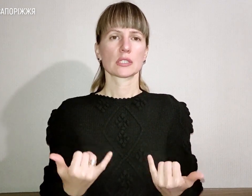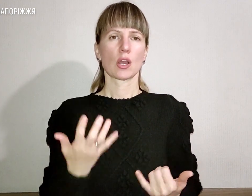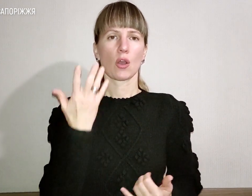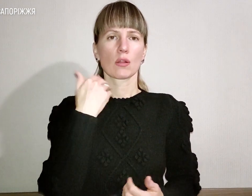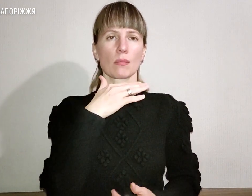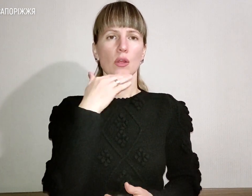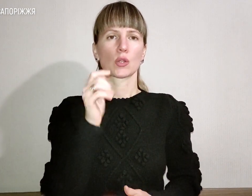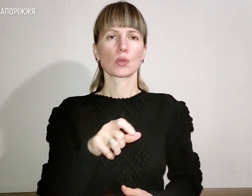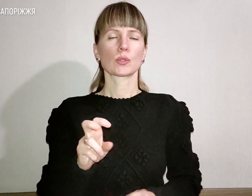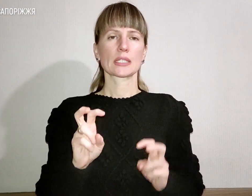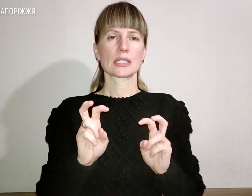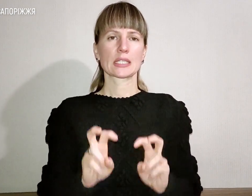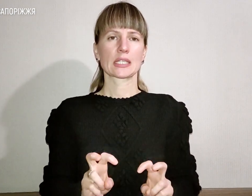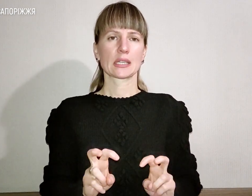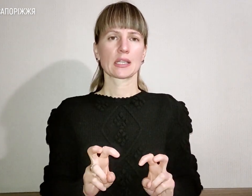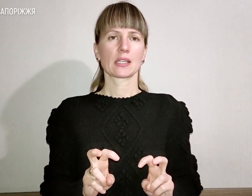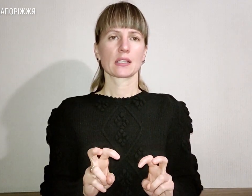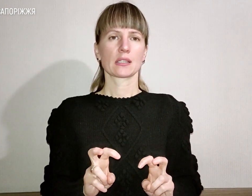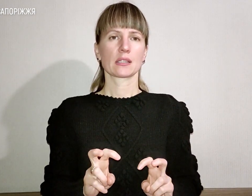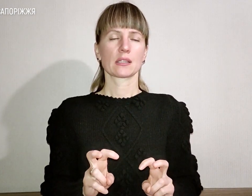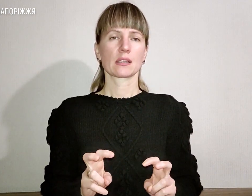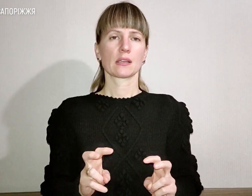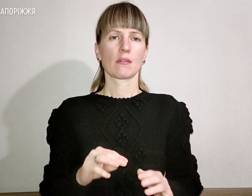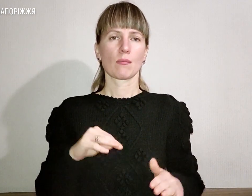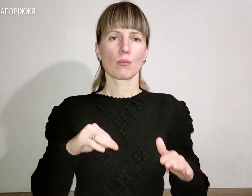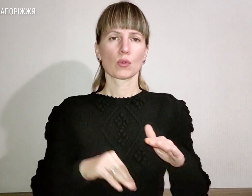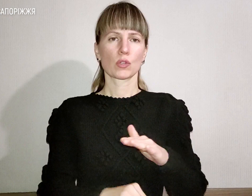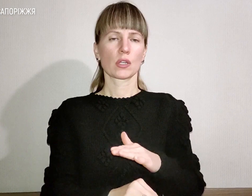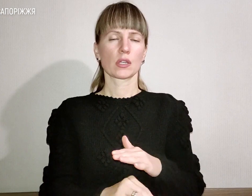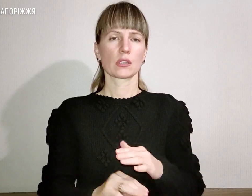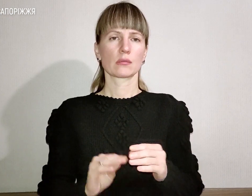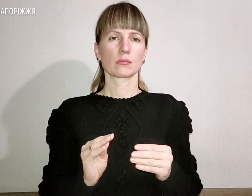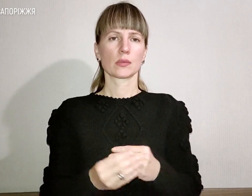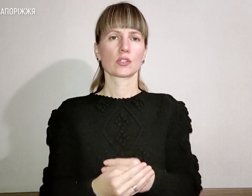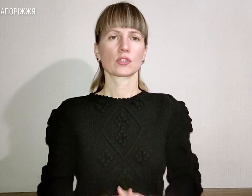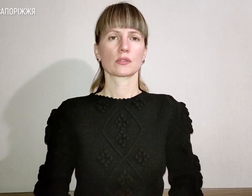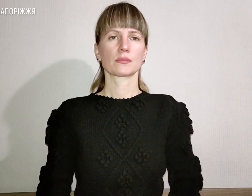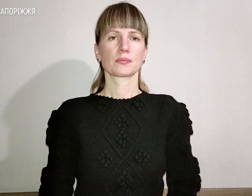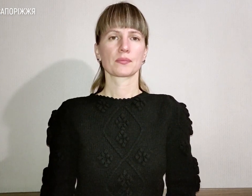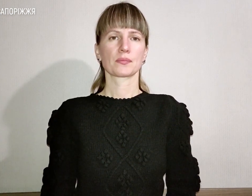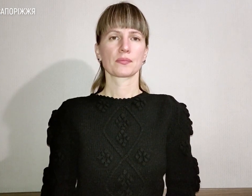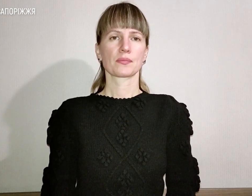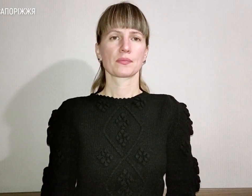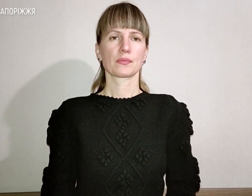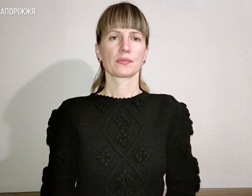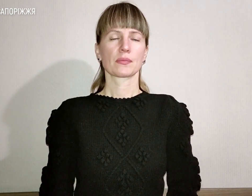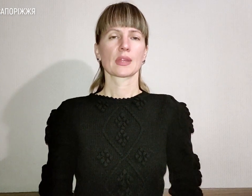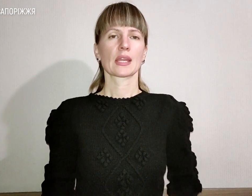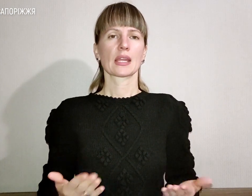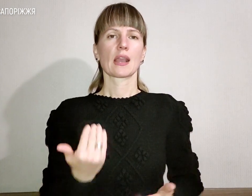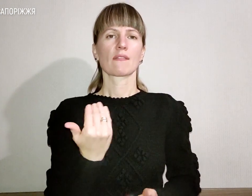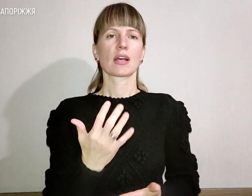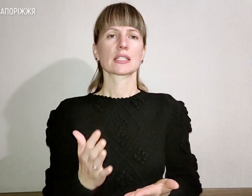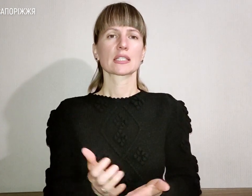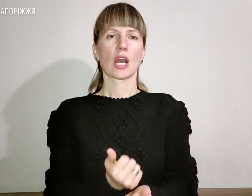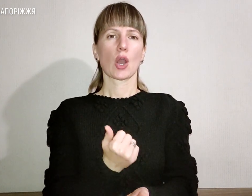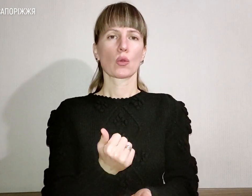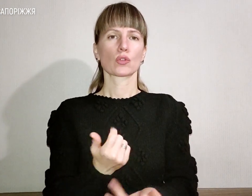людей сидить в бункерах та укриттях. Як, власне, вас знаходять, оскільки зазначили,